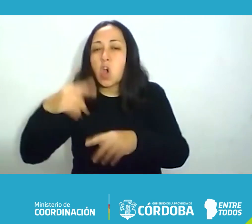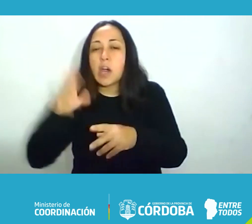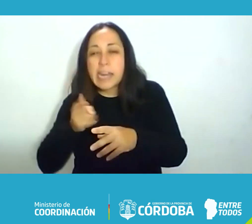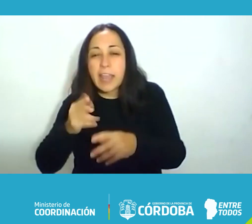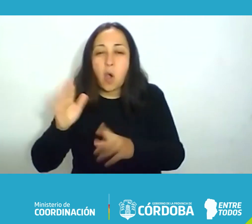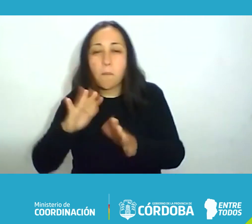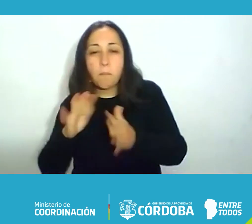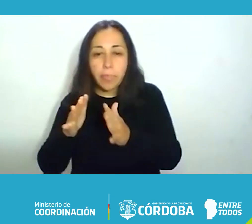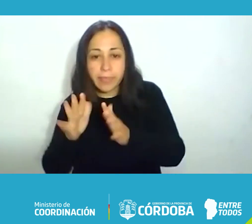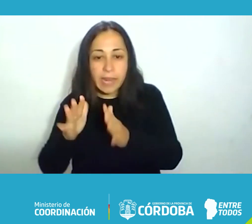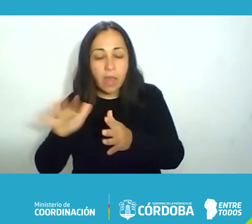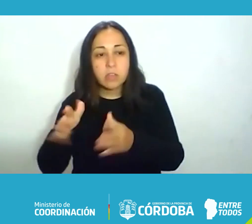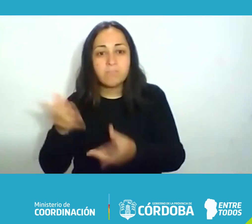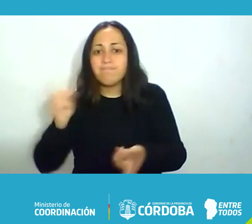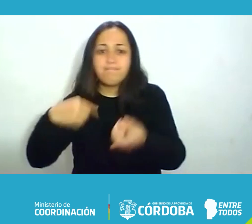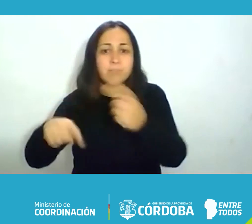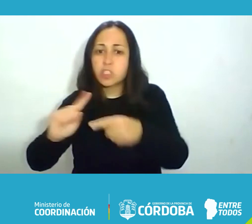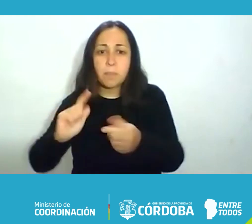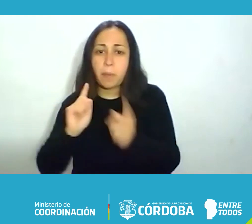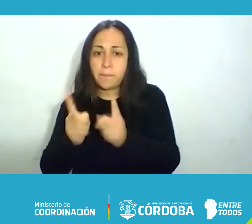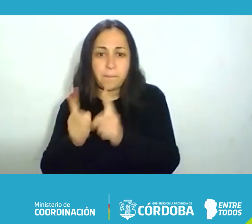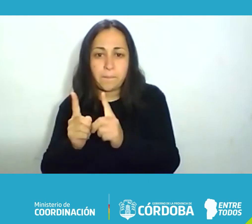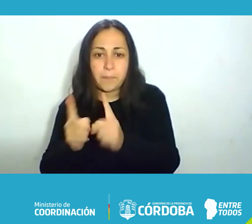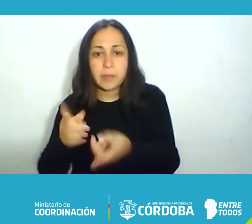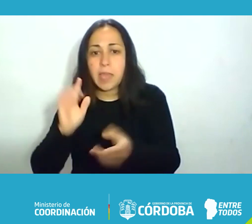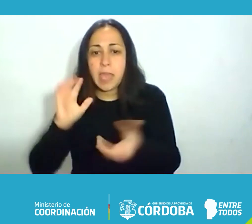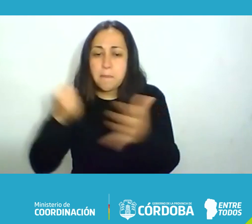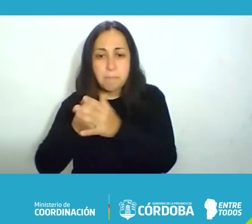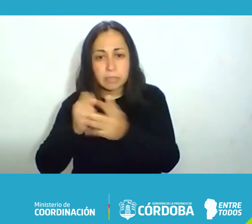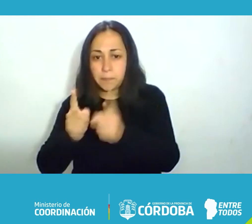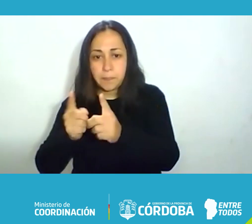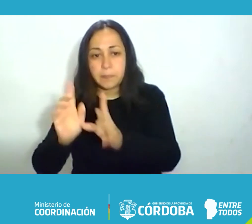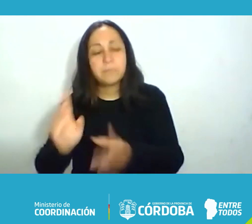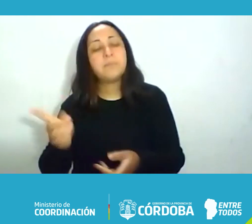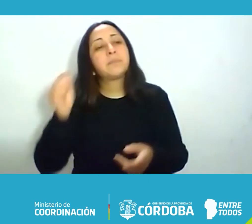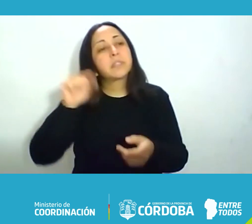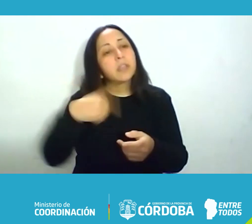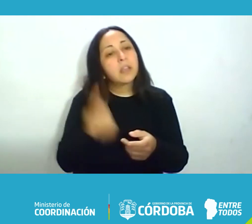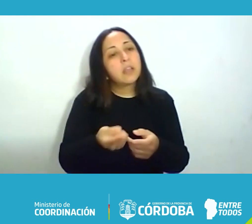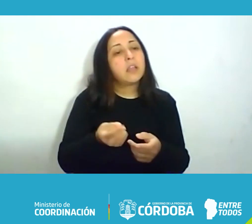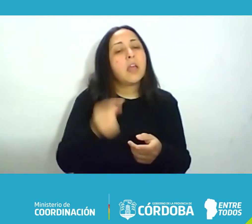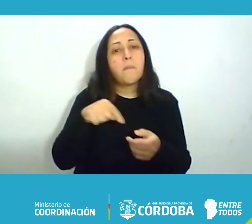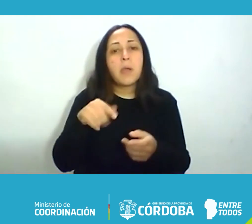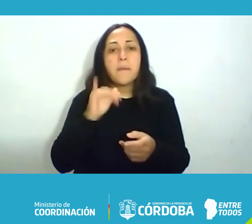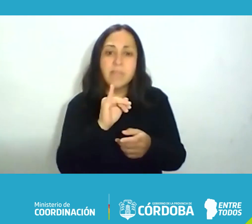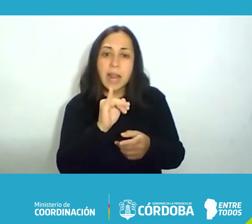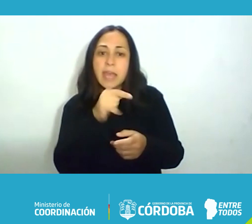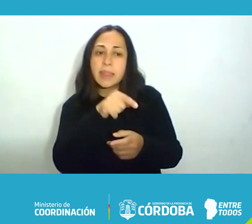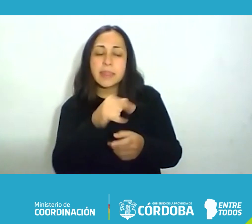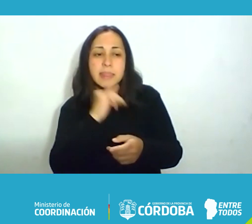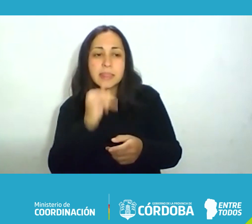aplicarán medidas de mitigación. El impacto irreversible sobre el paisaje. El tramo siguiente pasa por una quebrada que es parte del municipio de